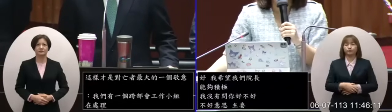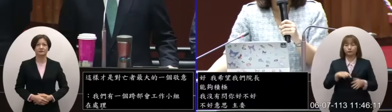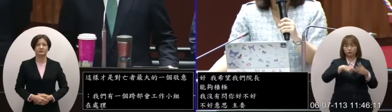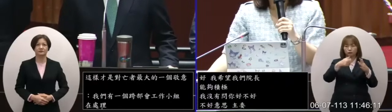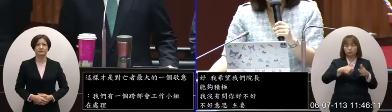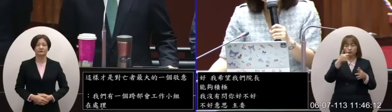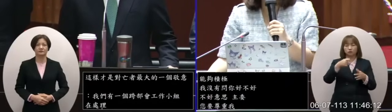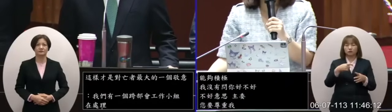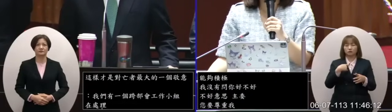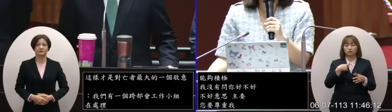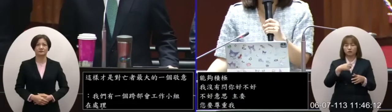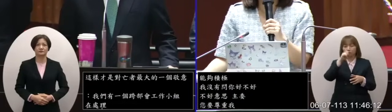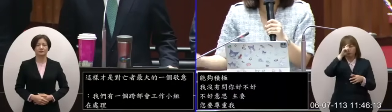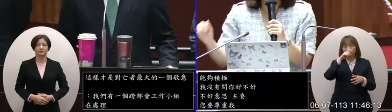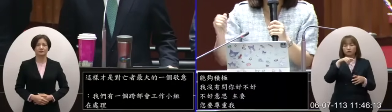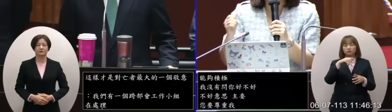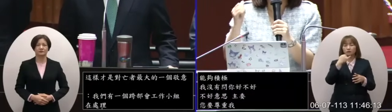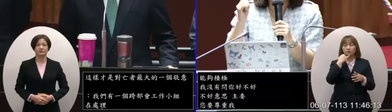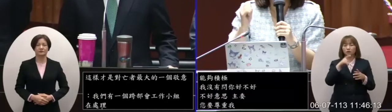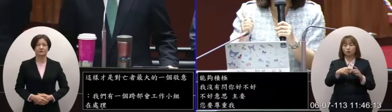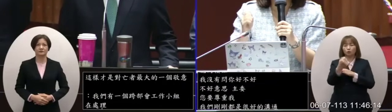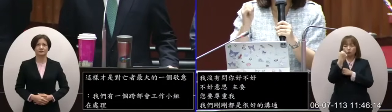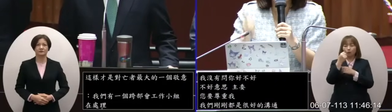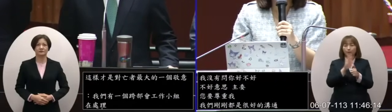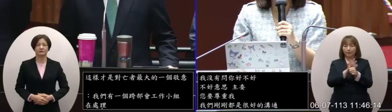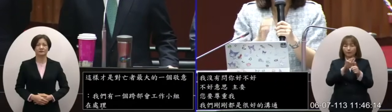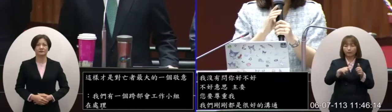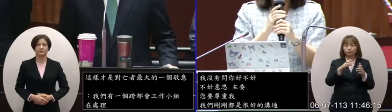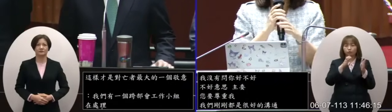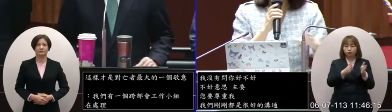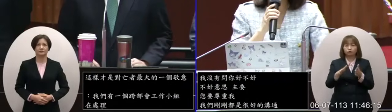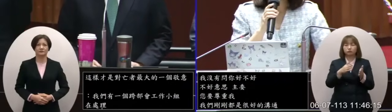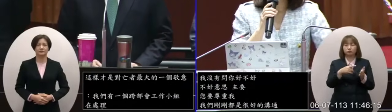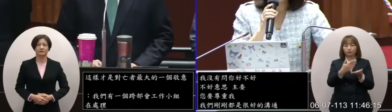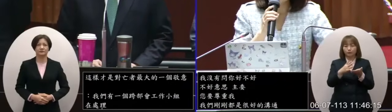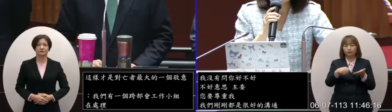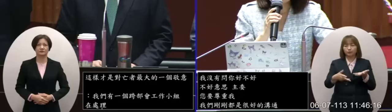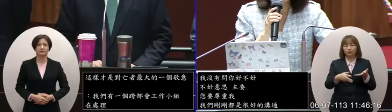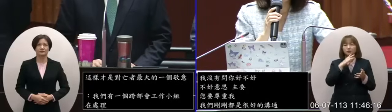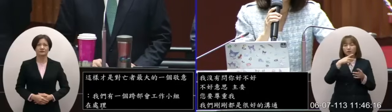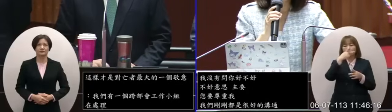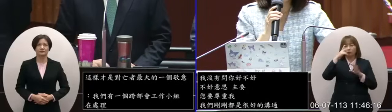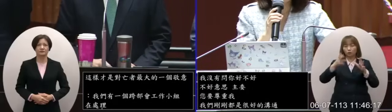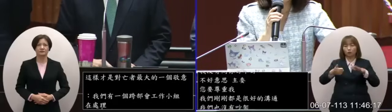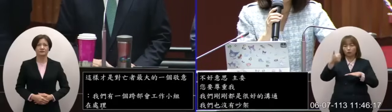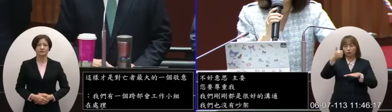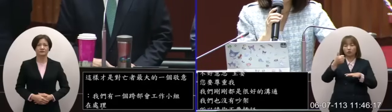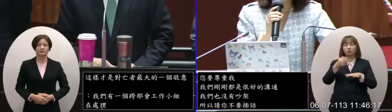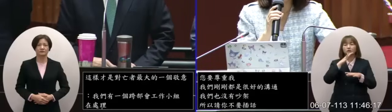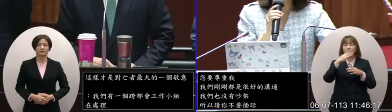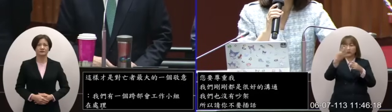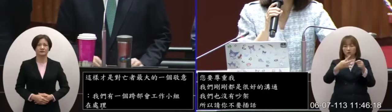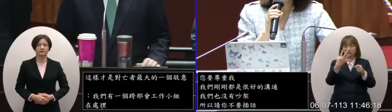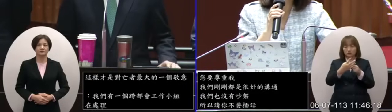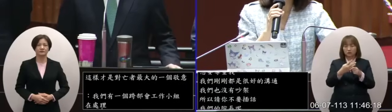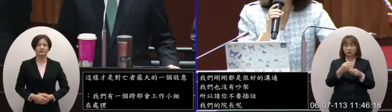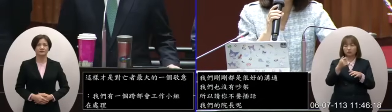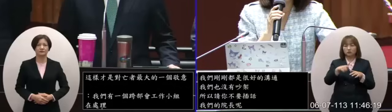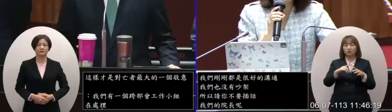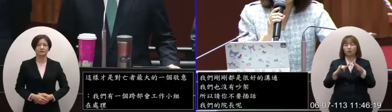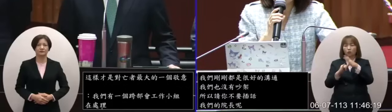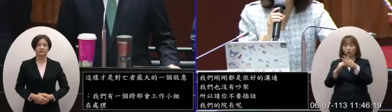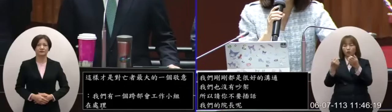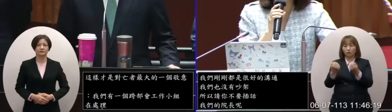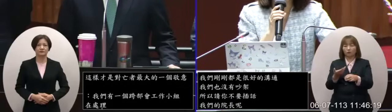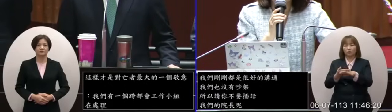院长呢？我真的希望说我们可以积极的来处理，因为我们难道赖清德总统四年的执政遗体要